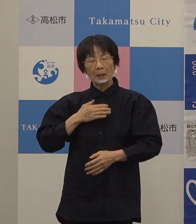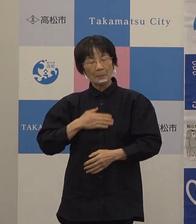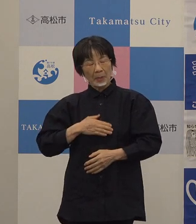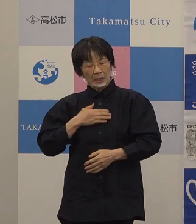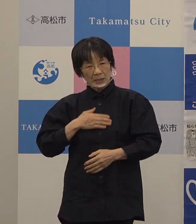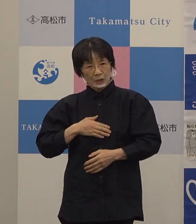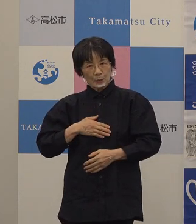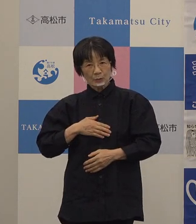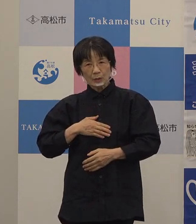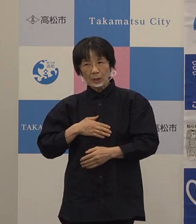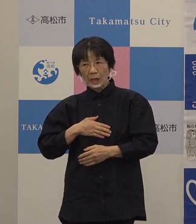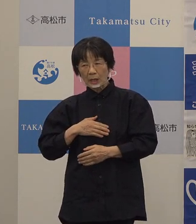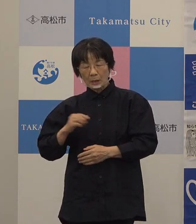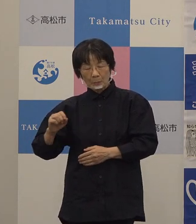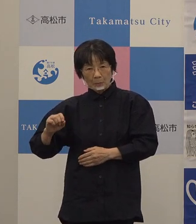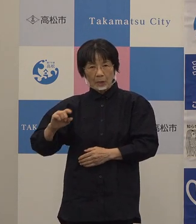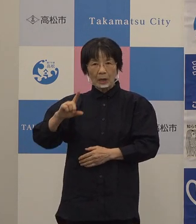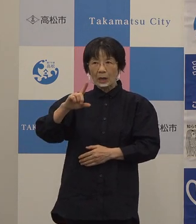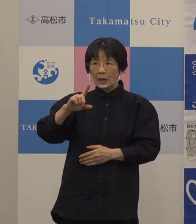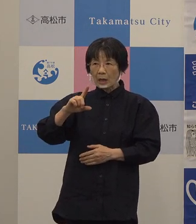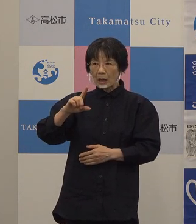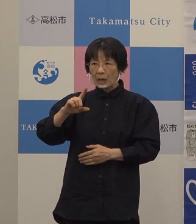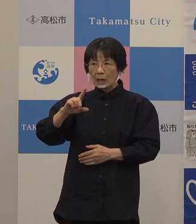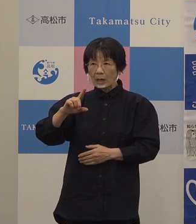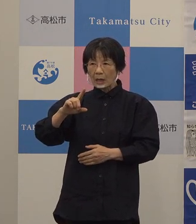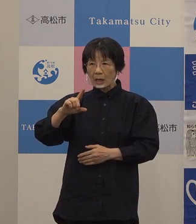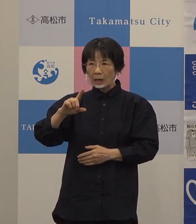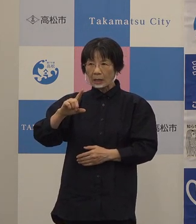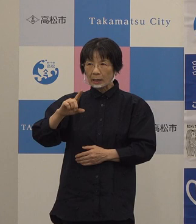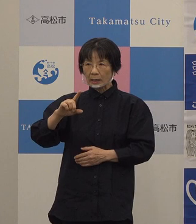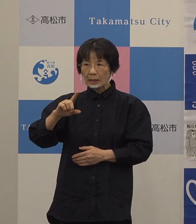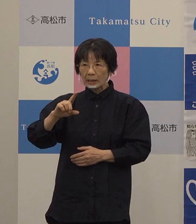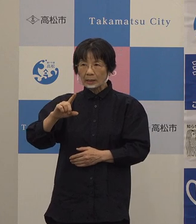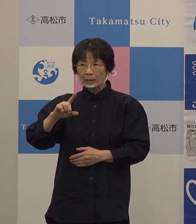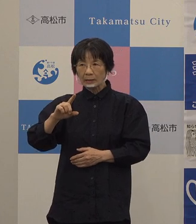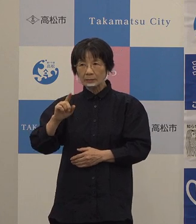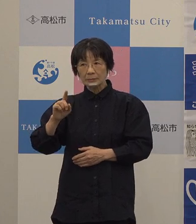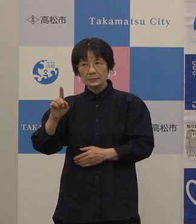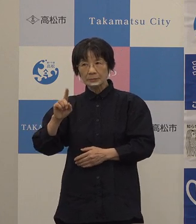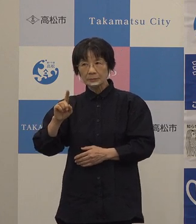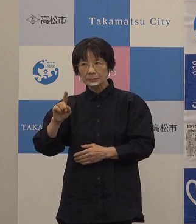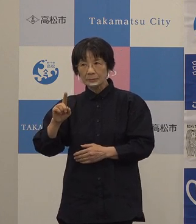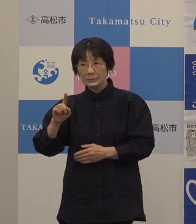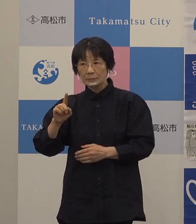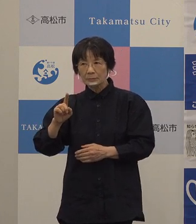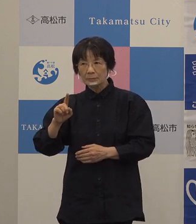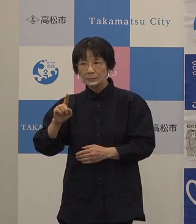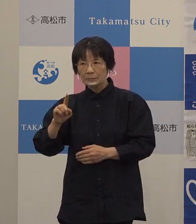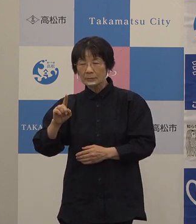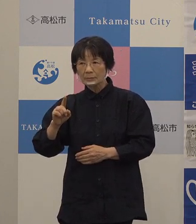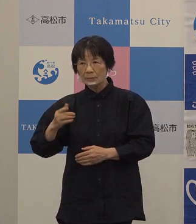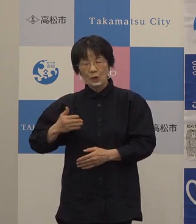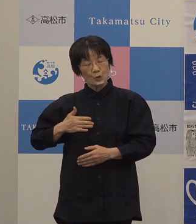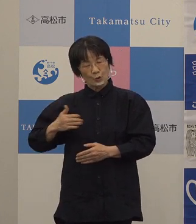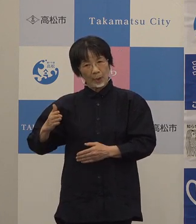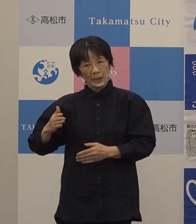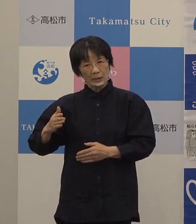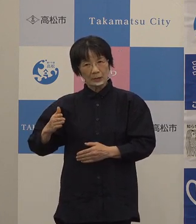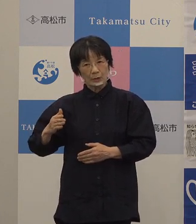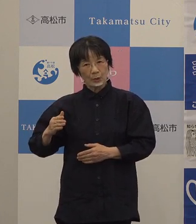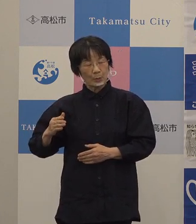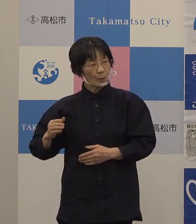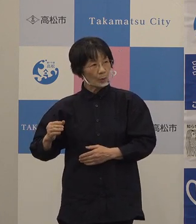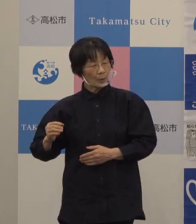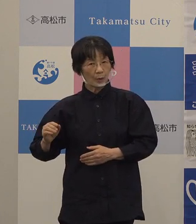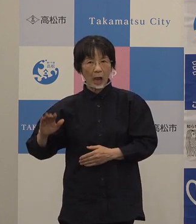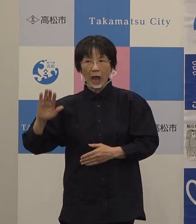も上がっているようなんですが、不満足度の方もちょっと上昇しているようなんですね。このあたりについてはどのような受け止めと、今後のこと